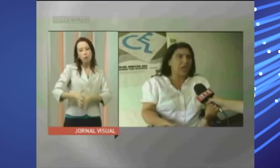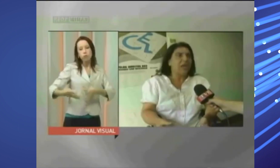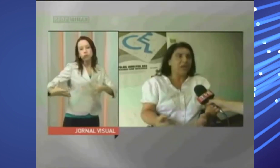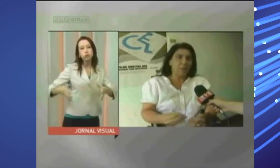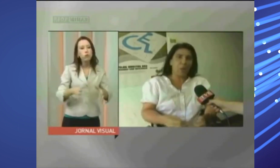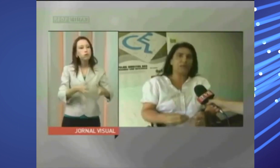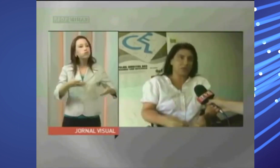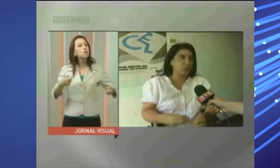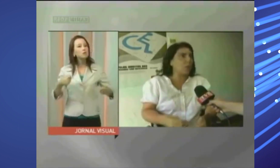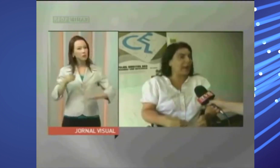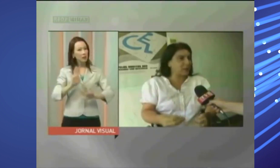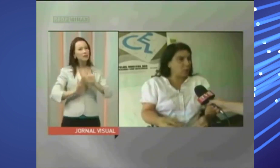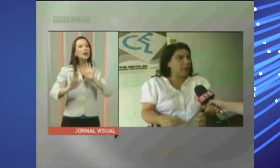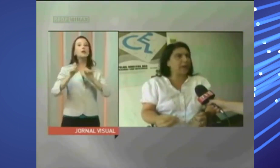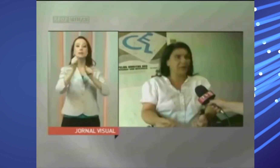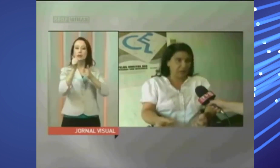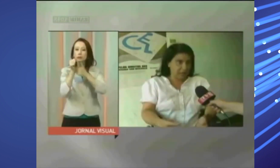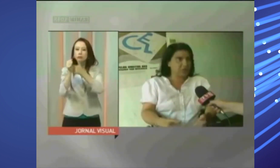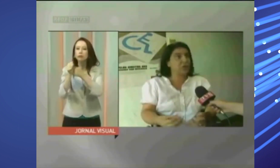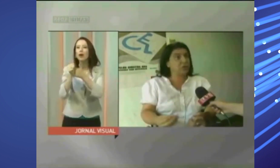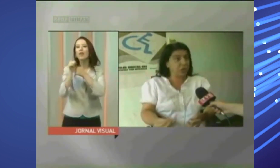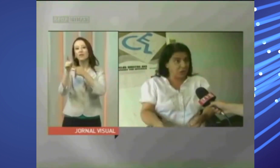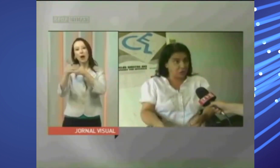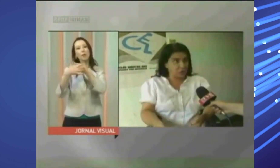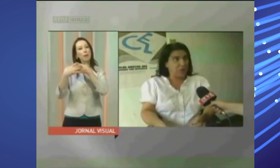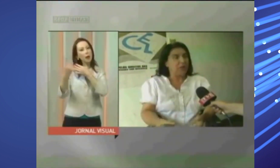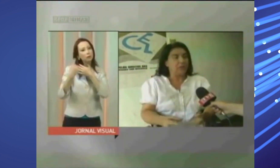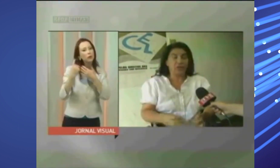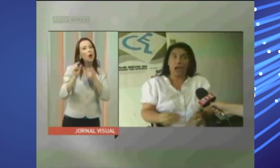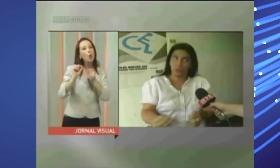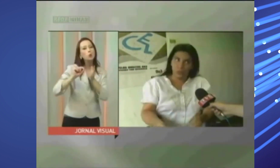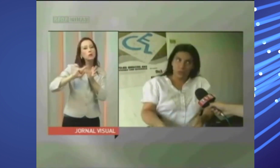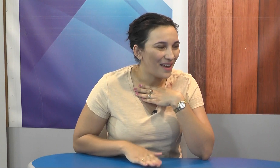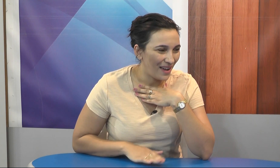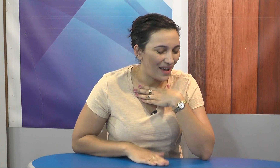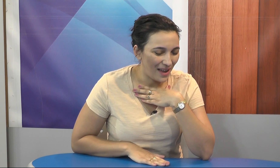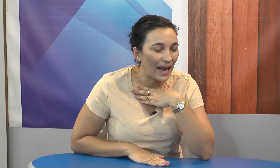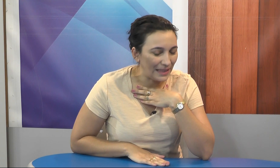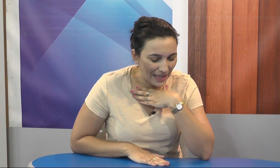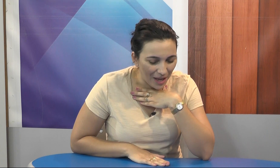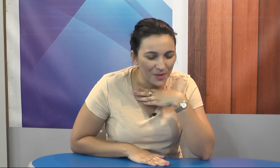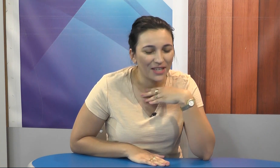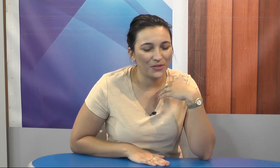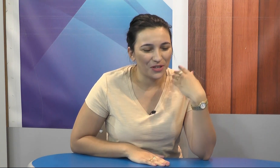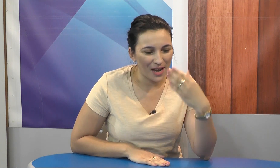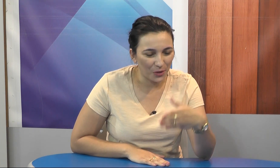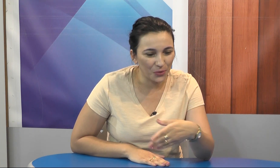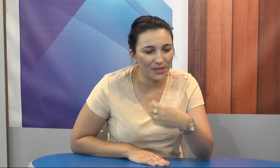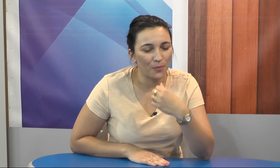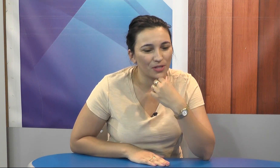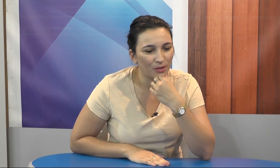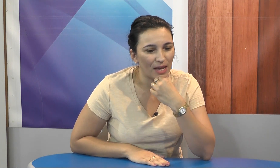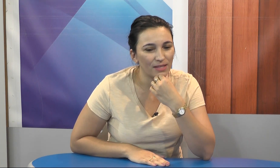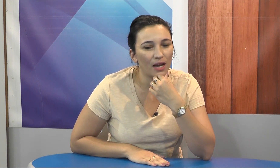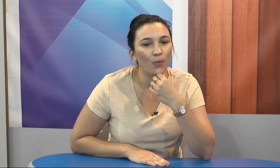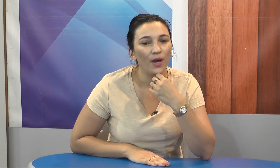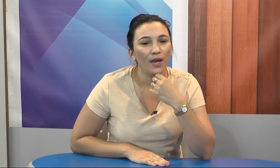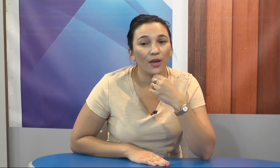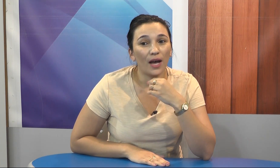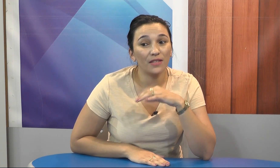os alunos às vezes ficam com vergonha, ai, não vou falar. Eu falo isso porque quando eu era acadêmica e quando eu era aluna da pós-graduação, às vezes eu